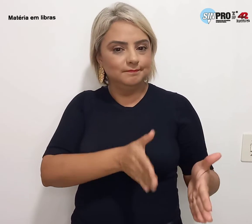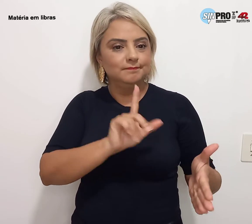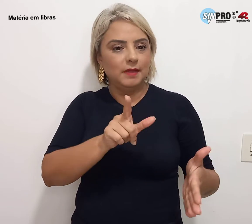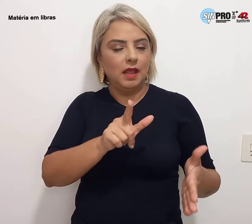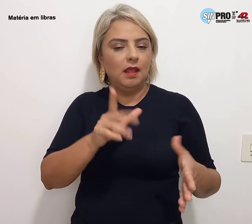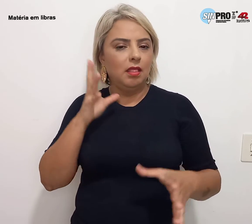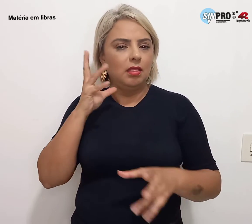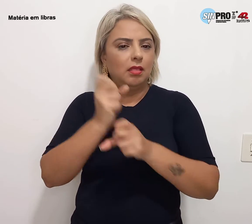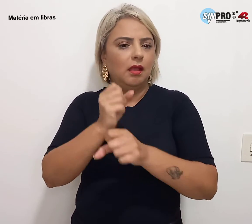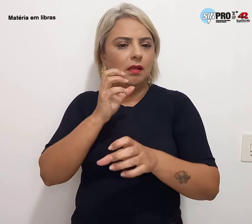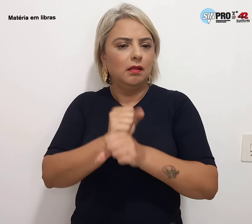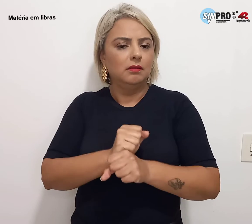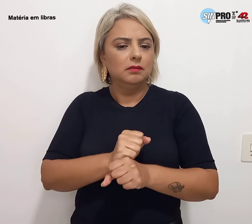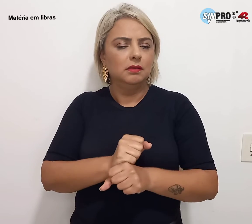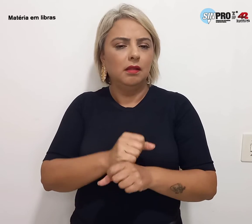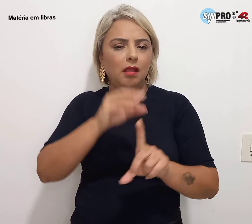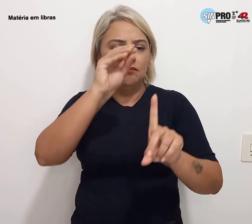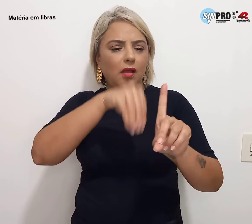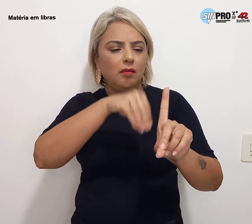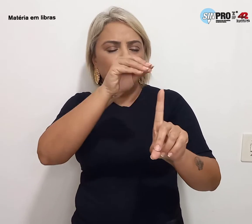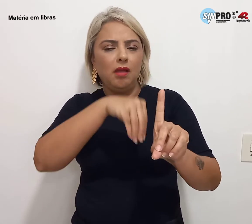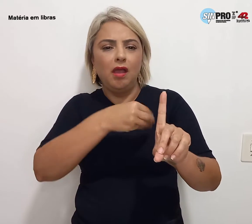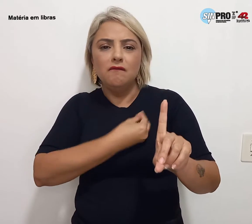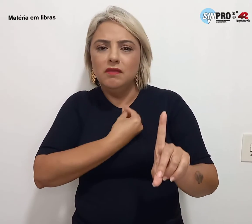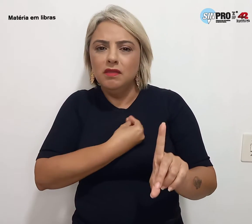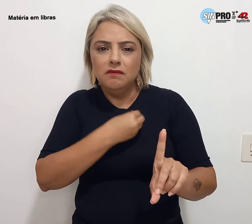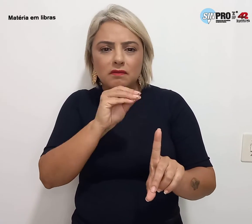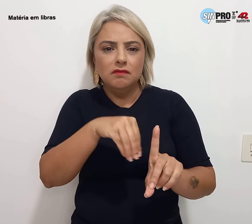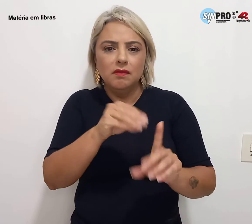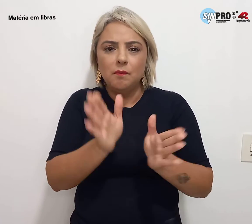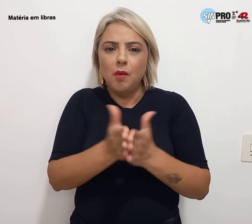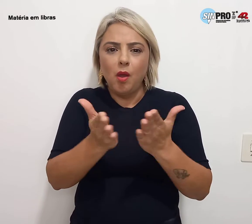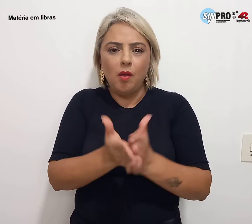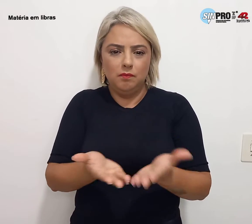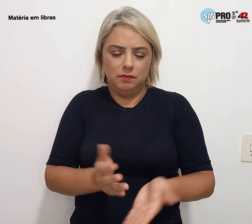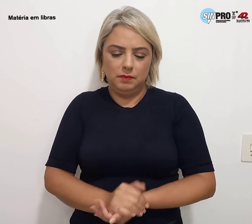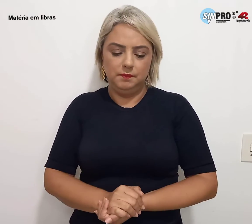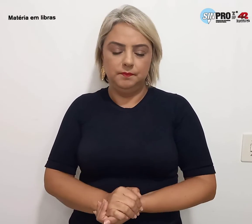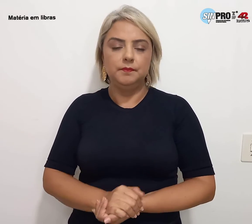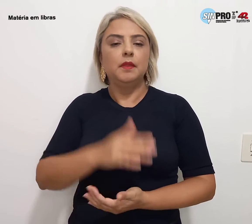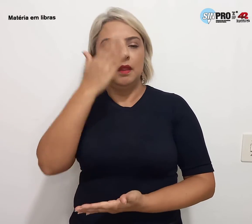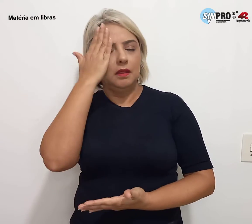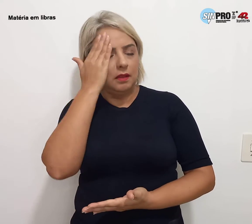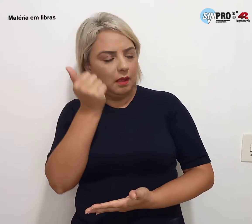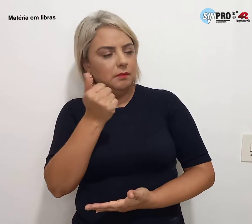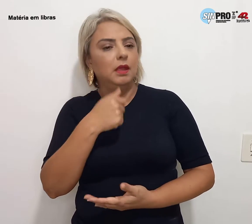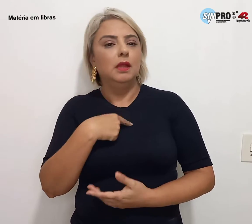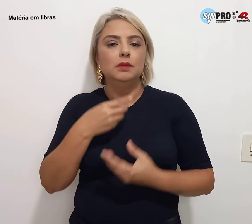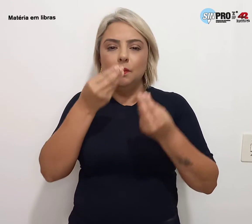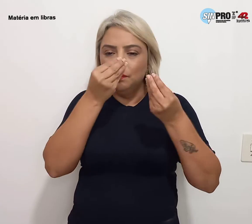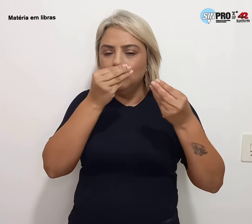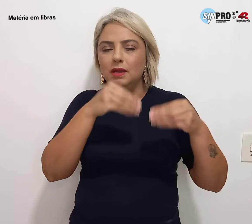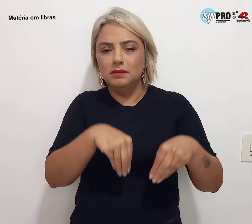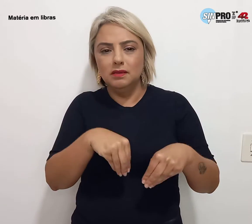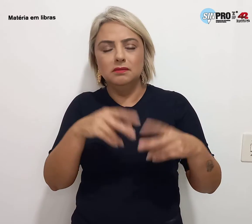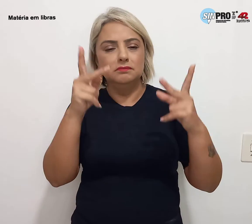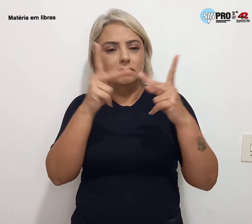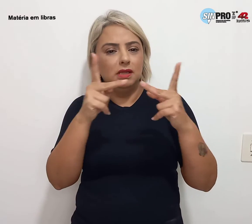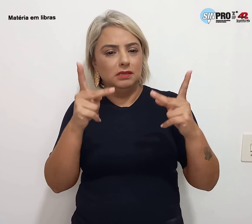total, estado de vulnerabilidade. Reconhecemos o prejuízo pedagógico